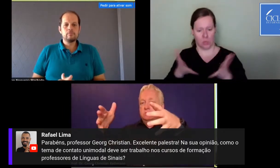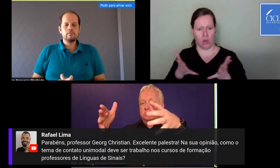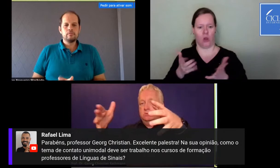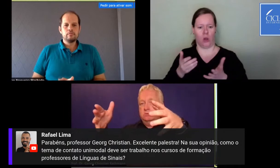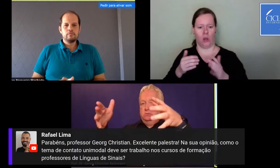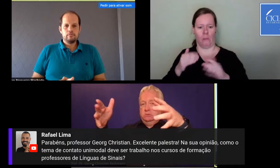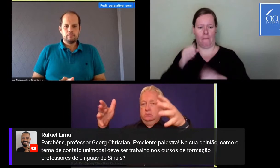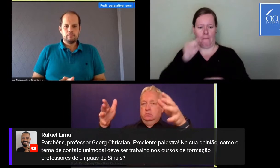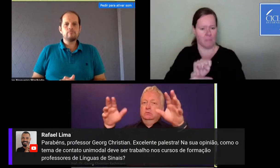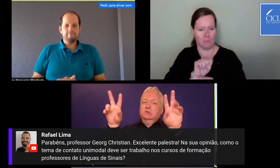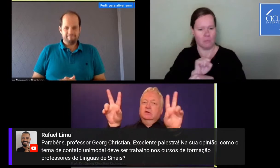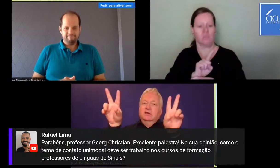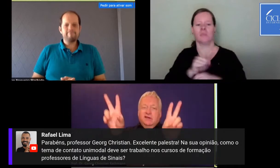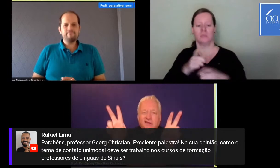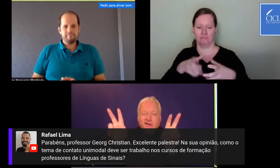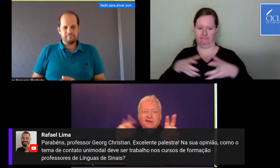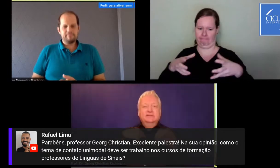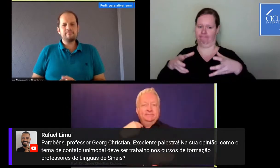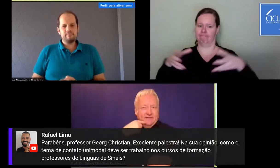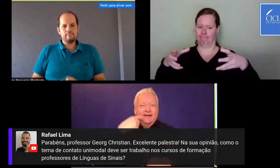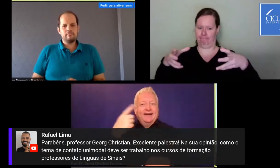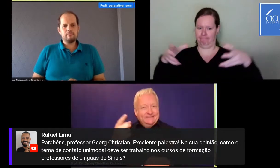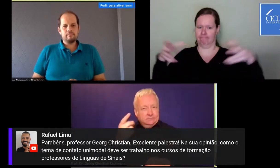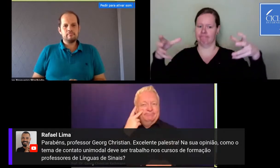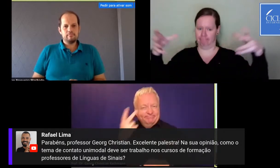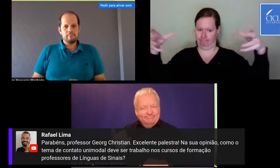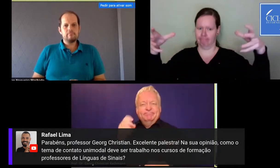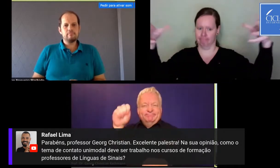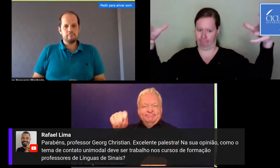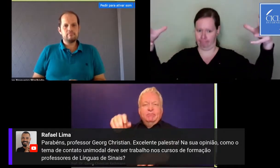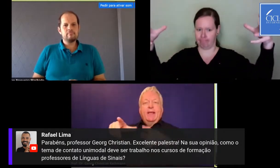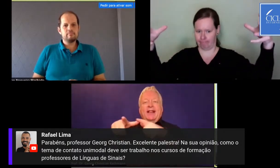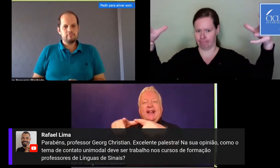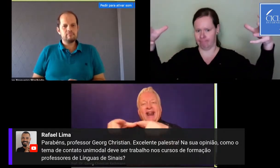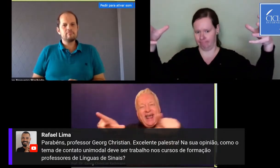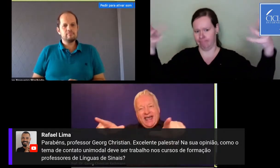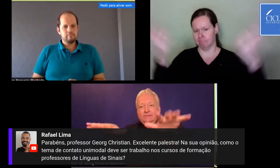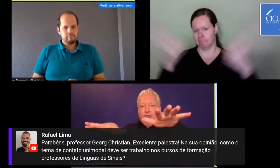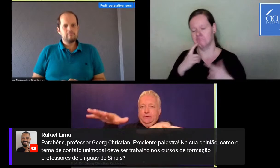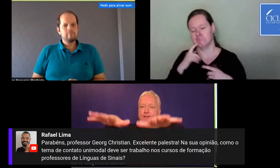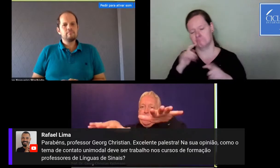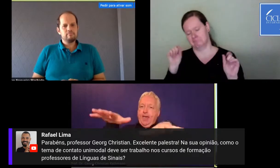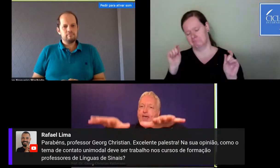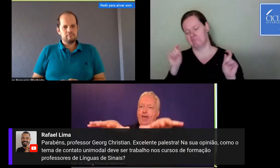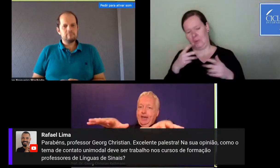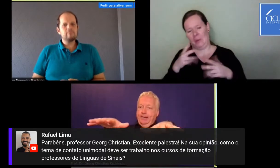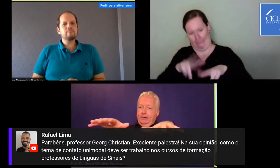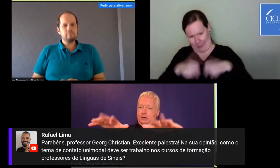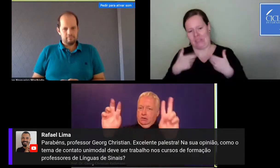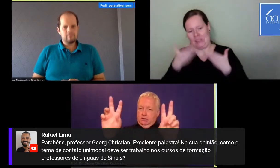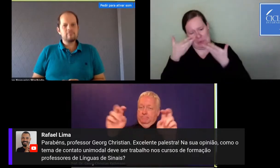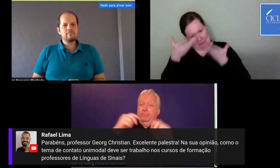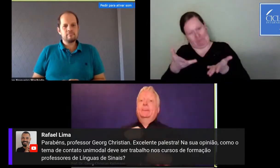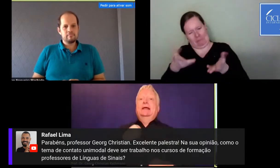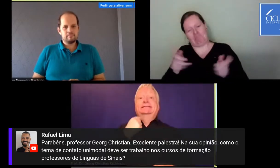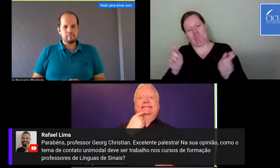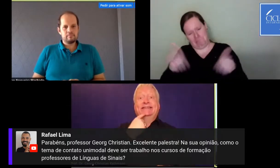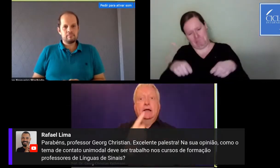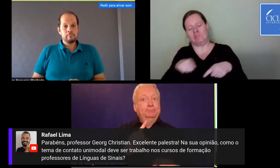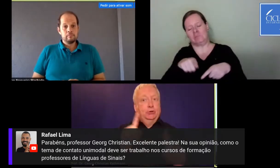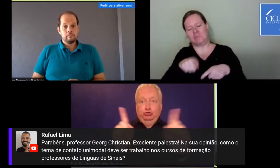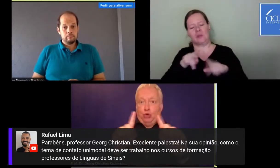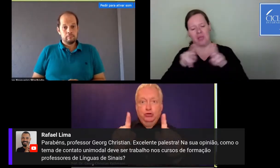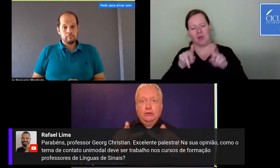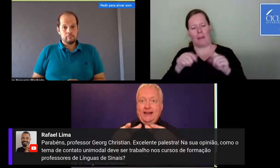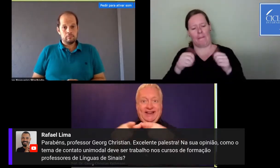sejam questões que favoreçam a emergência disso. Eu acho que tudo isso tende a crescer, né? Então, por isso,